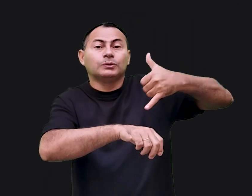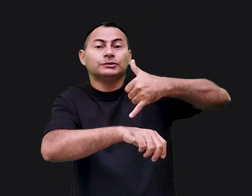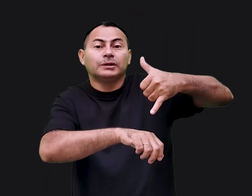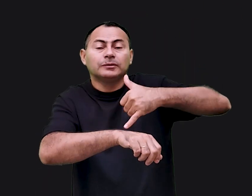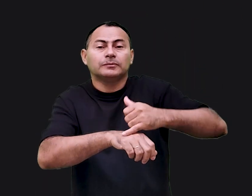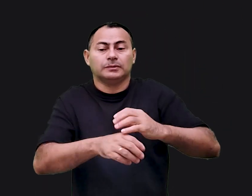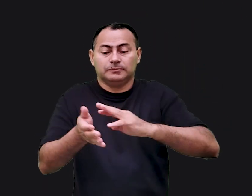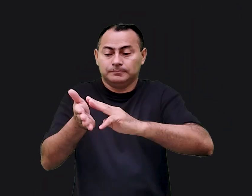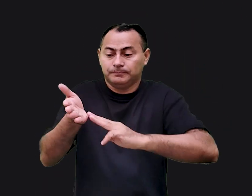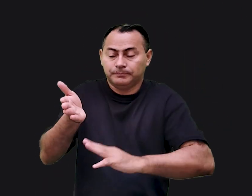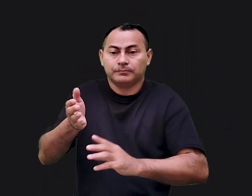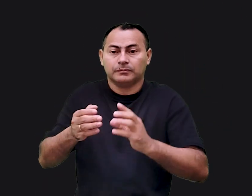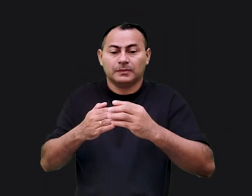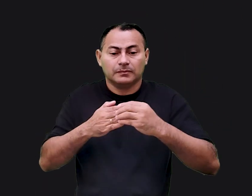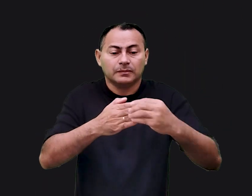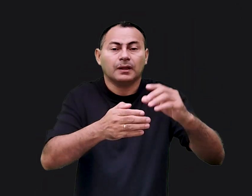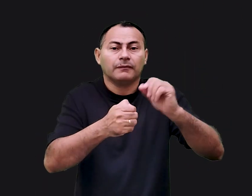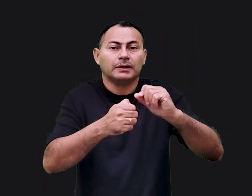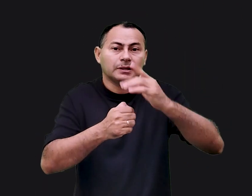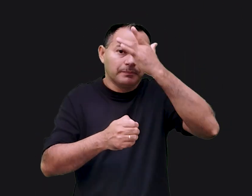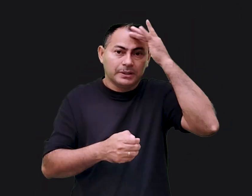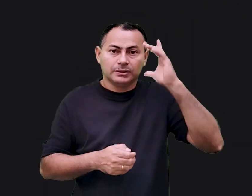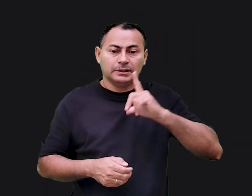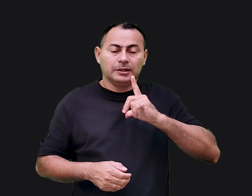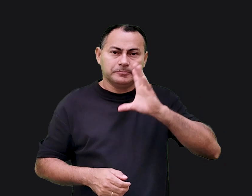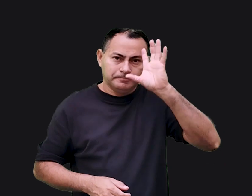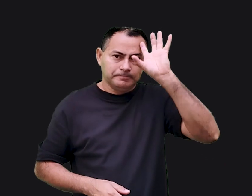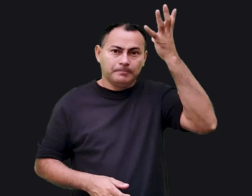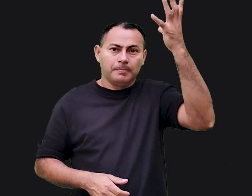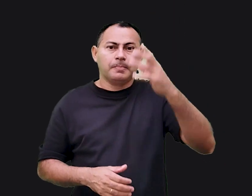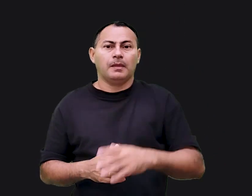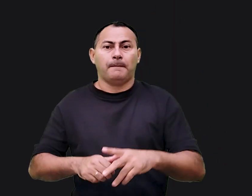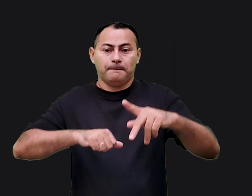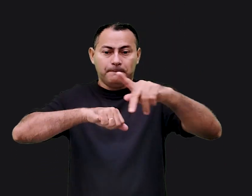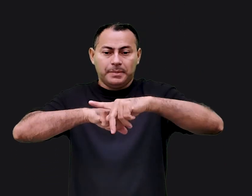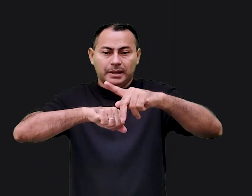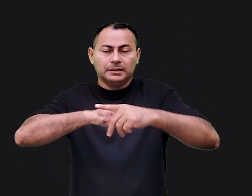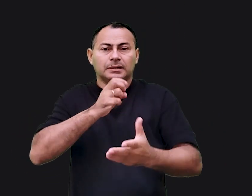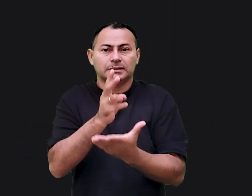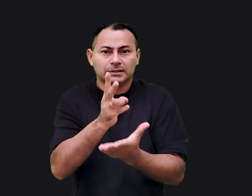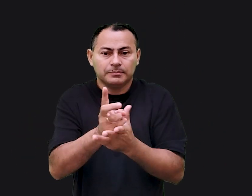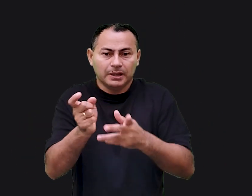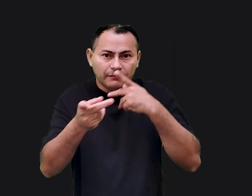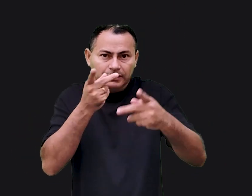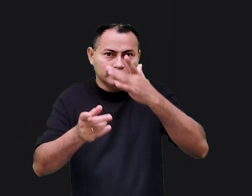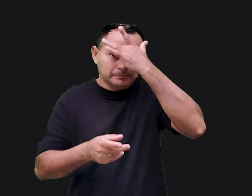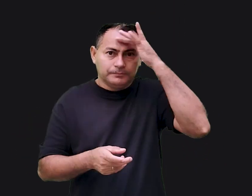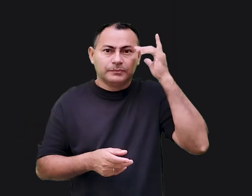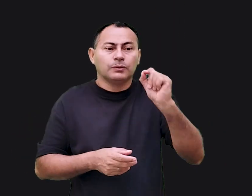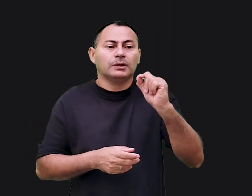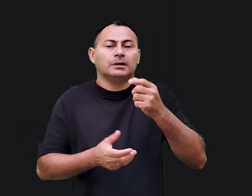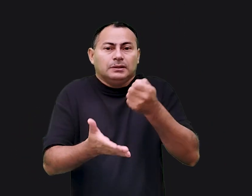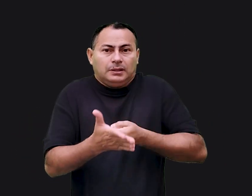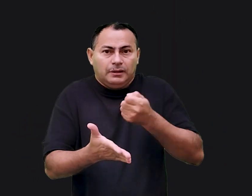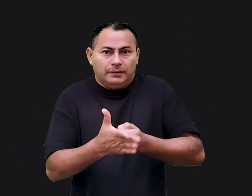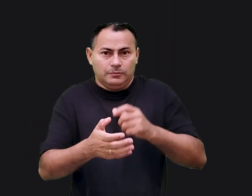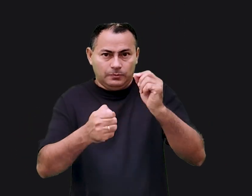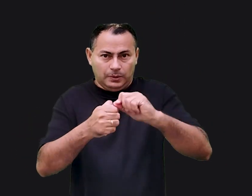era uma mensagem que levava as pessoas a tomarem uma decisão Pedro sempre acaba dizendo para as pessoas o que elas deveriam fazer